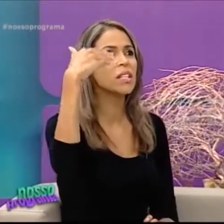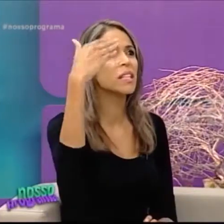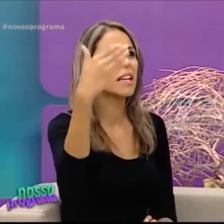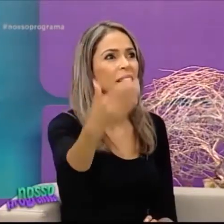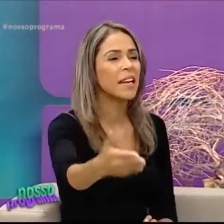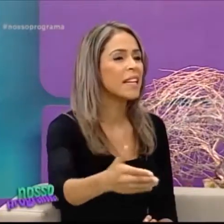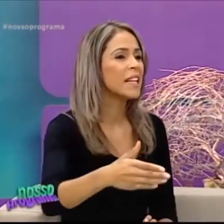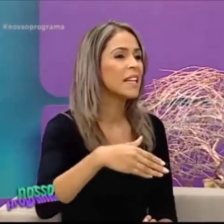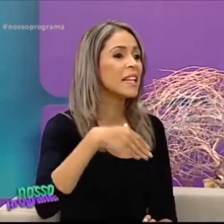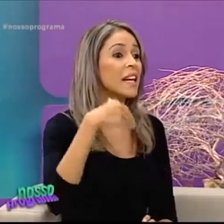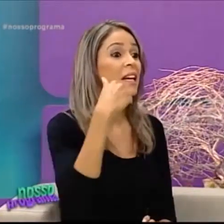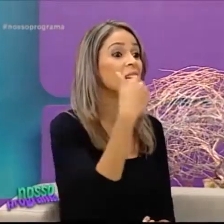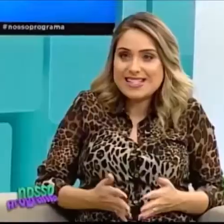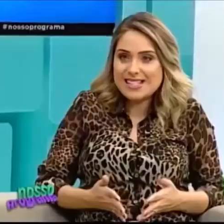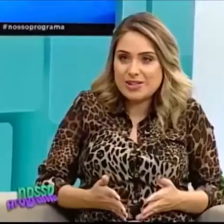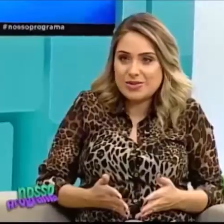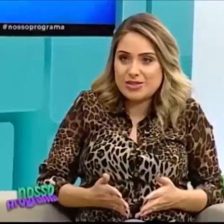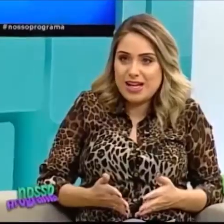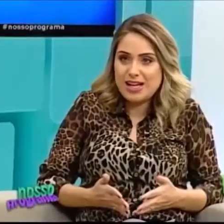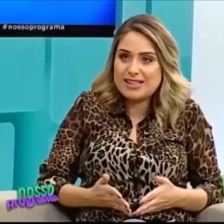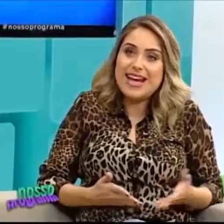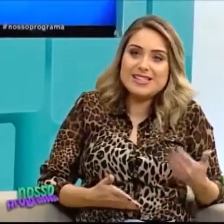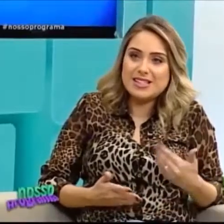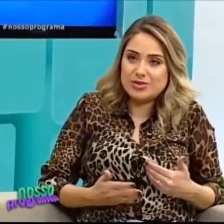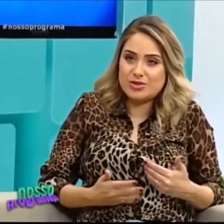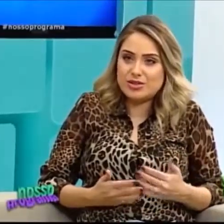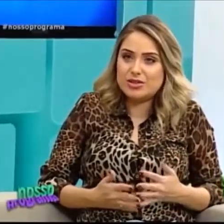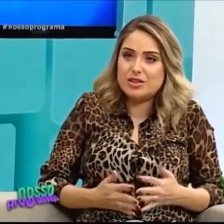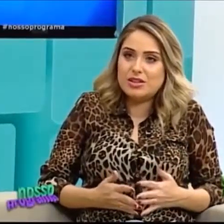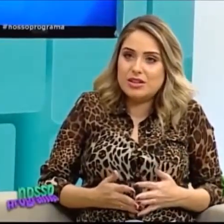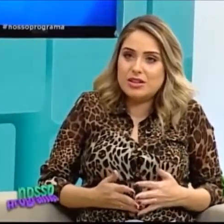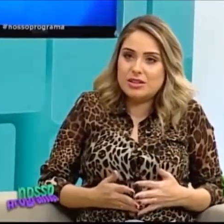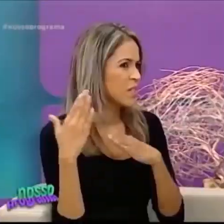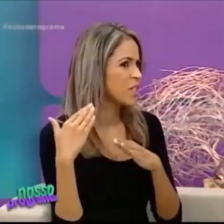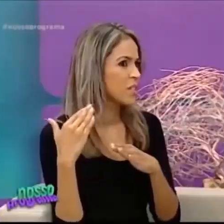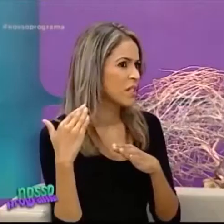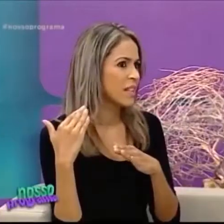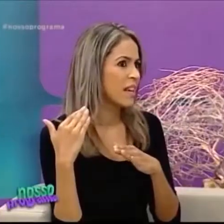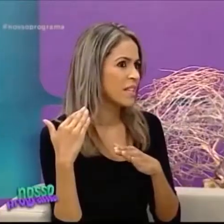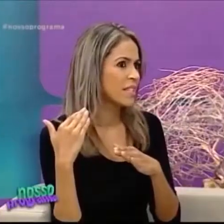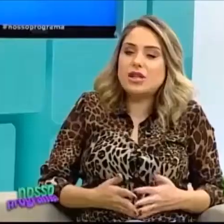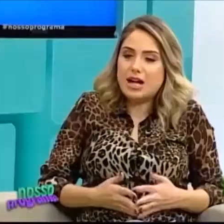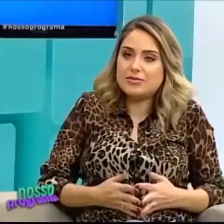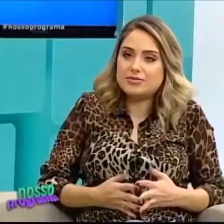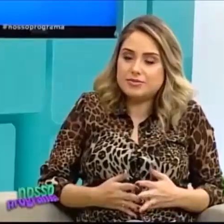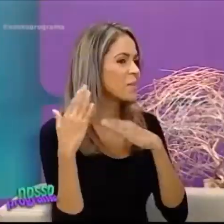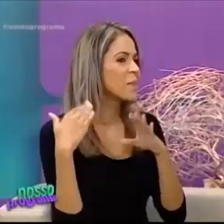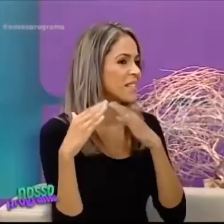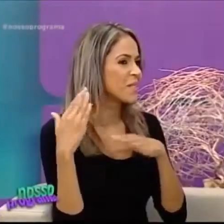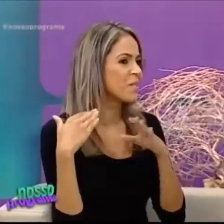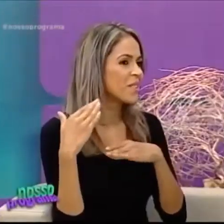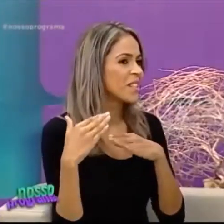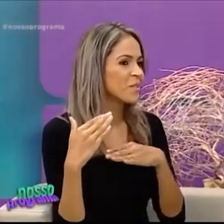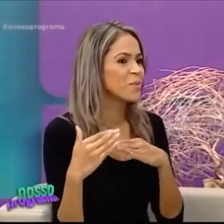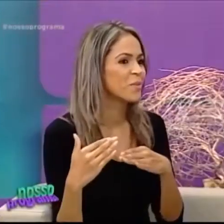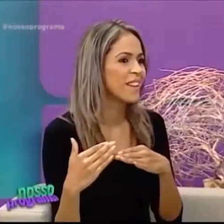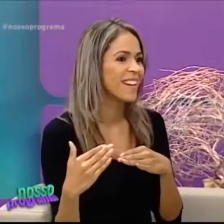Santa Catarina. Aí a gente está voltando 10 anos, né? Há 10 anos. Na verdade, há uns 20 anos atrás. Há uns 20 anos, tá. Eu não vou falar mais, porque senão vão achar que eu sou muito velha. Eu não